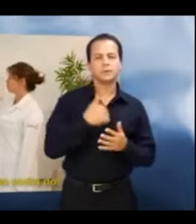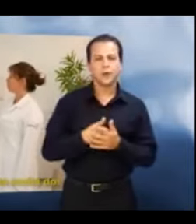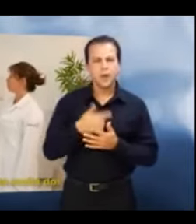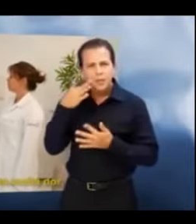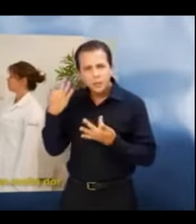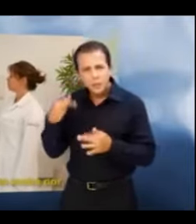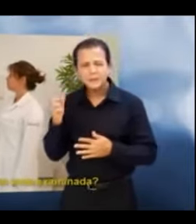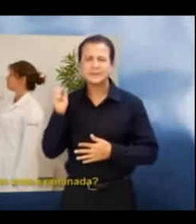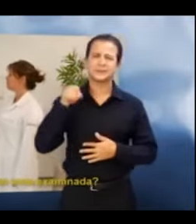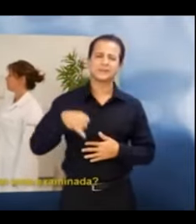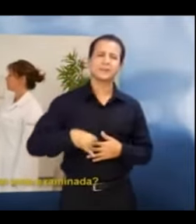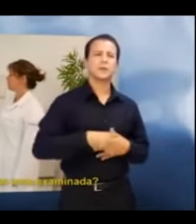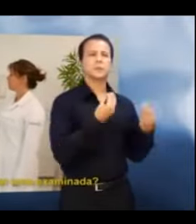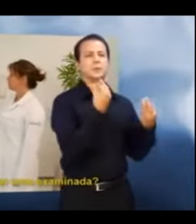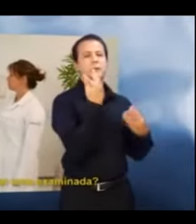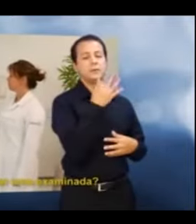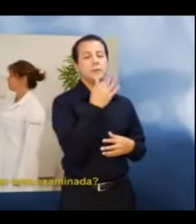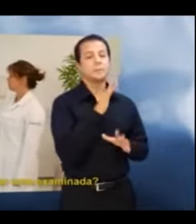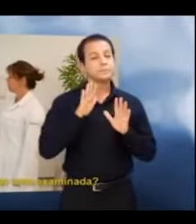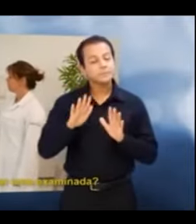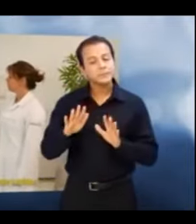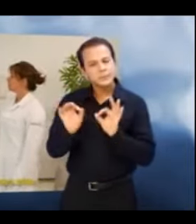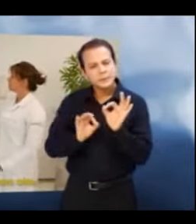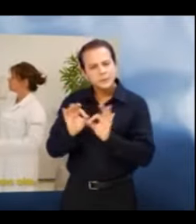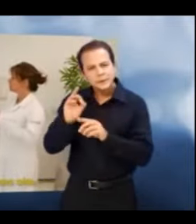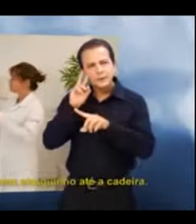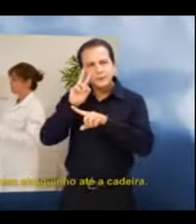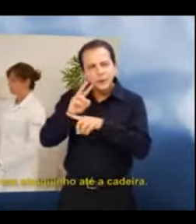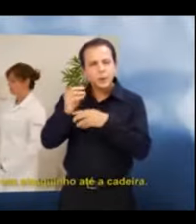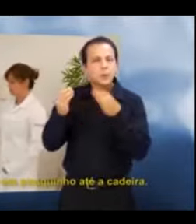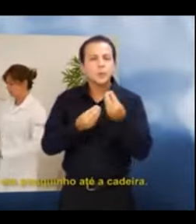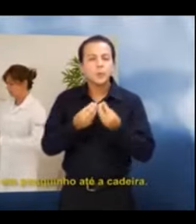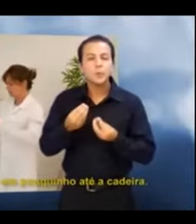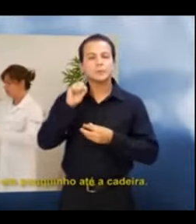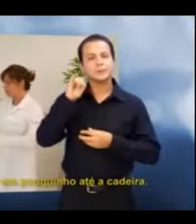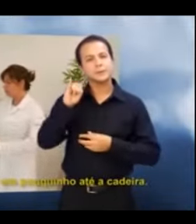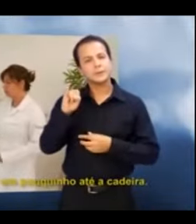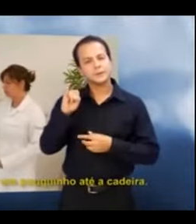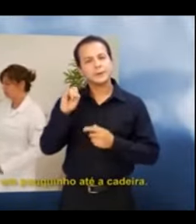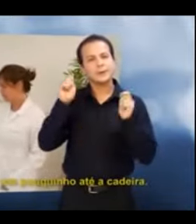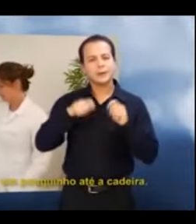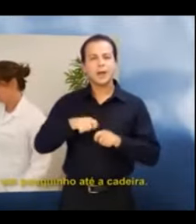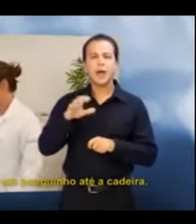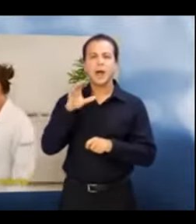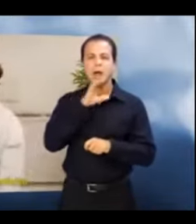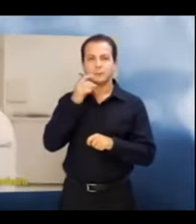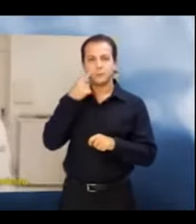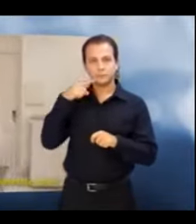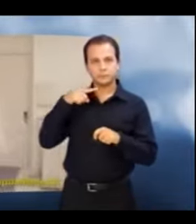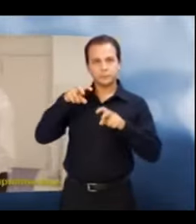dor? Tô com muita dor. Então vamos dar uma examinada? Vamos sim. Nós vamos ter que andar um pouquinho até a cadeira. Perfeito. Me acompanha